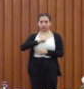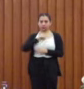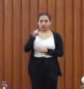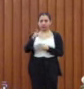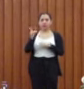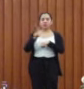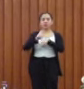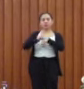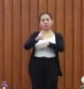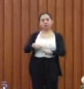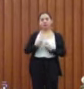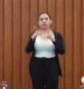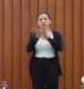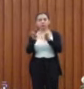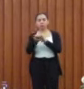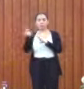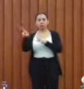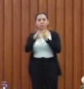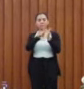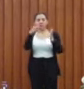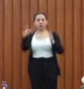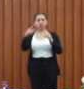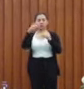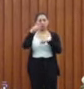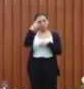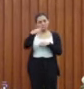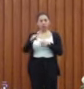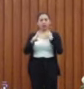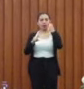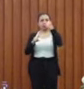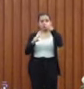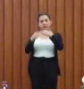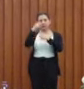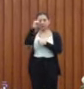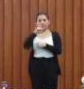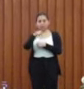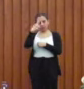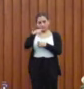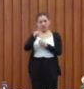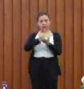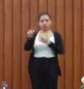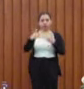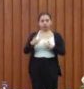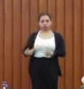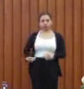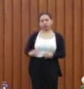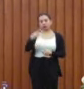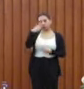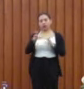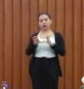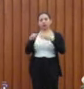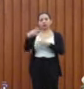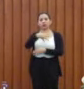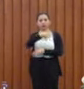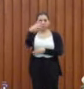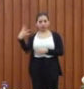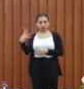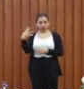trabajo como periodista con su labor de activista y defensor de derechos humanos de las personas LGBTTI y de las personas